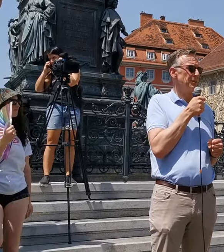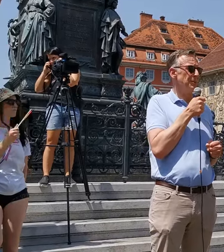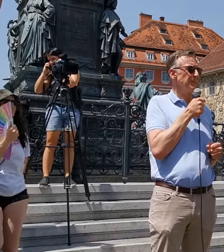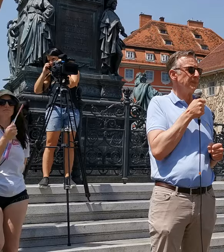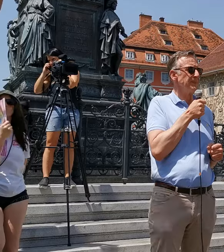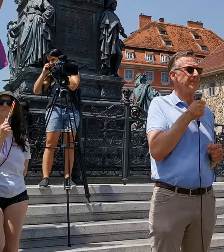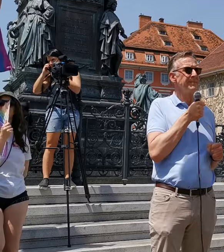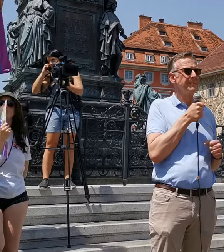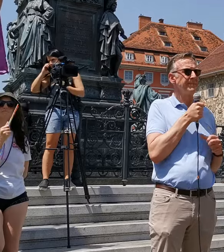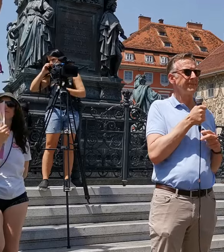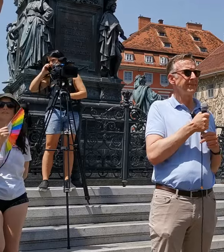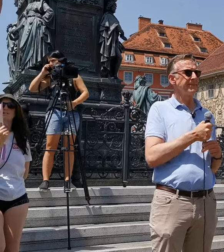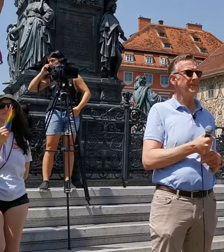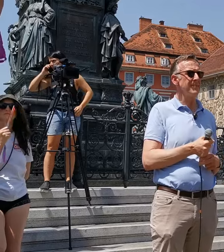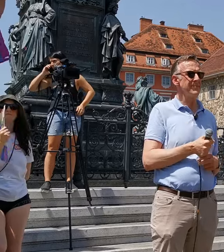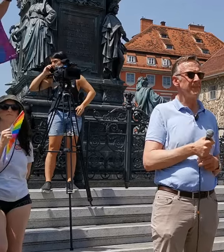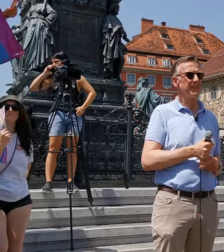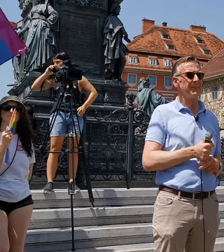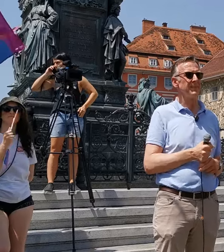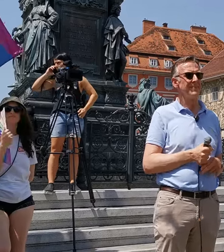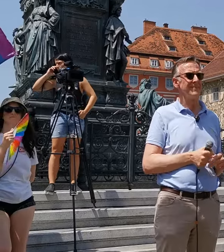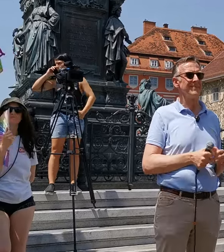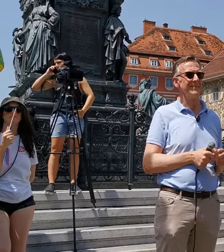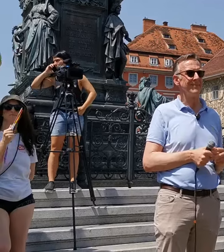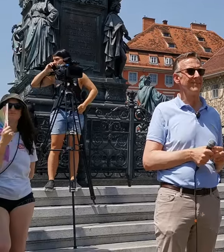geht als uns.